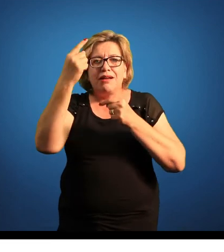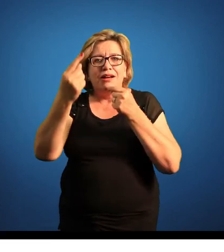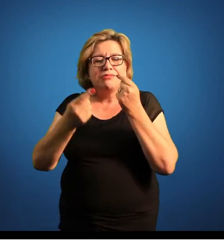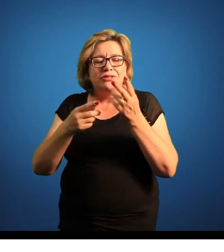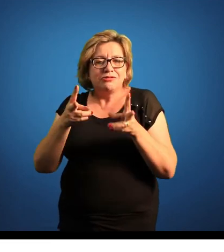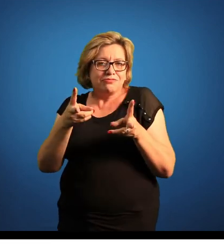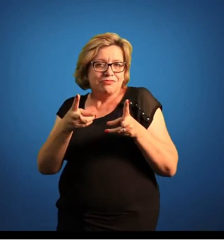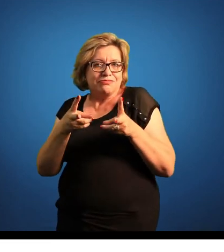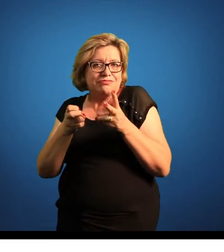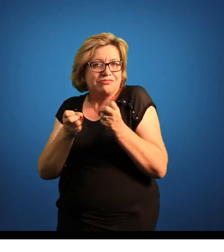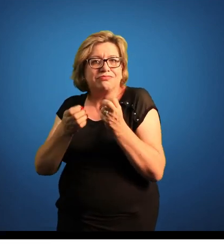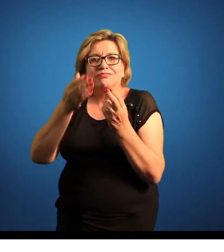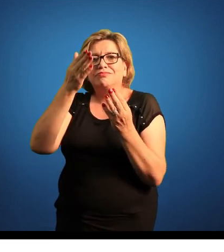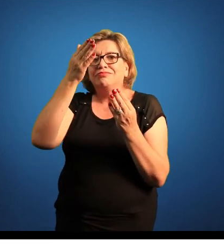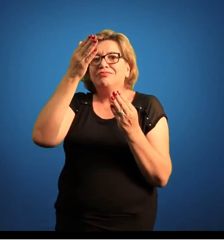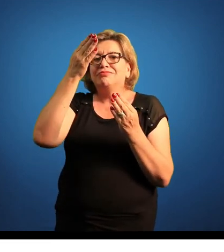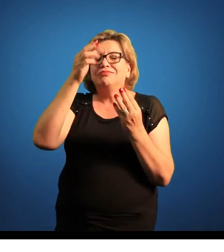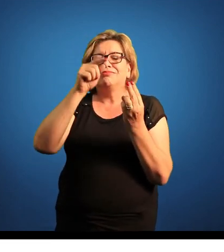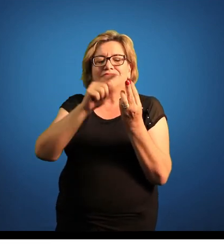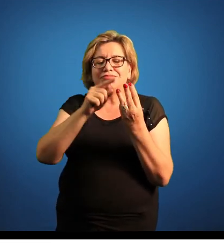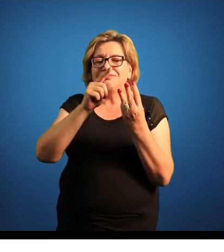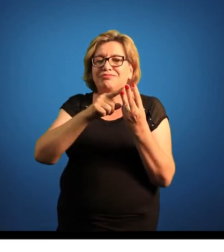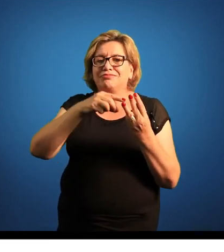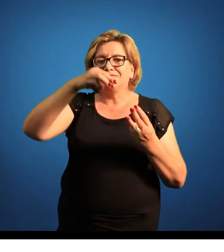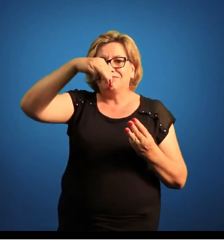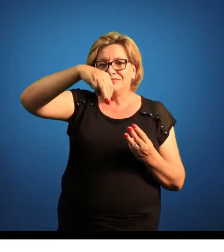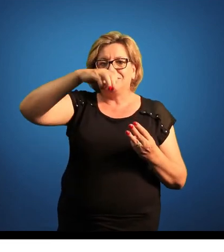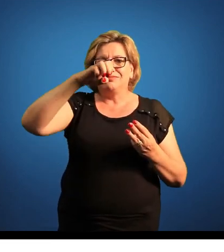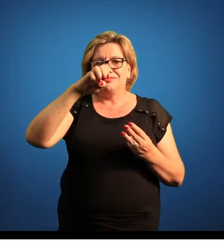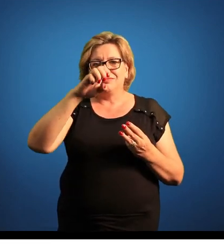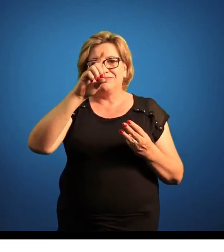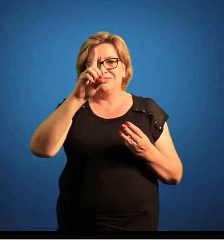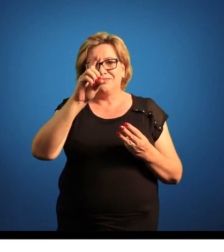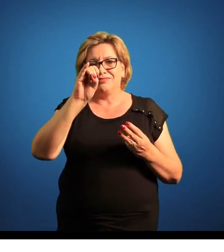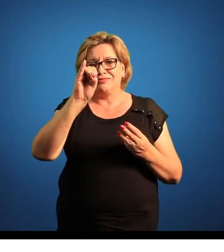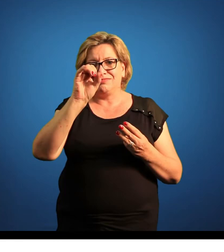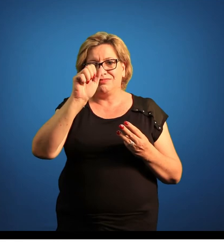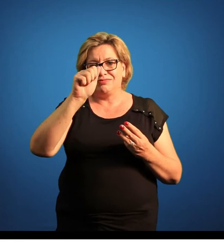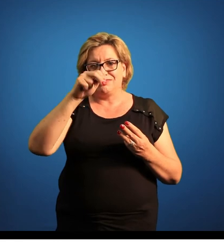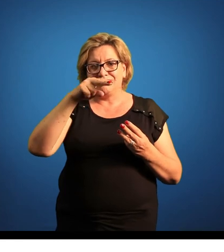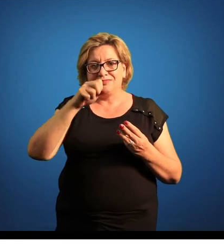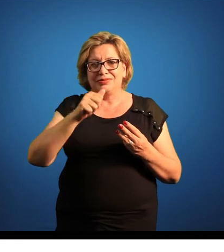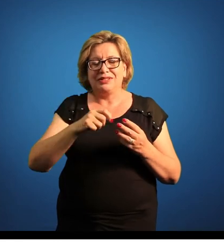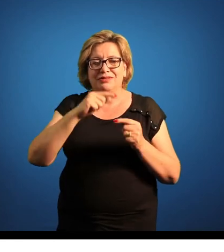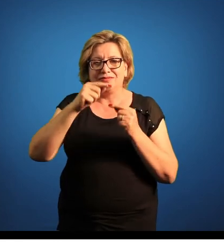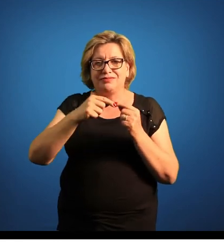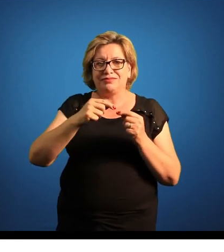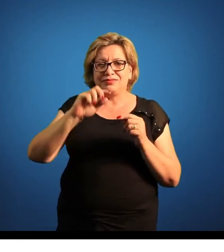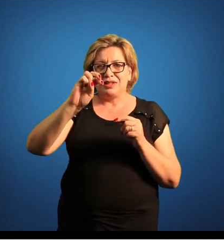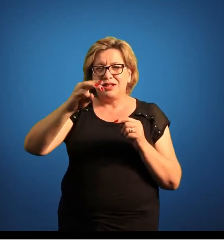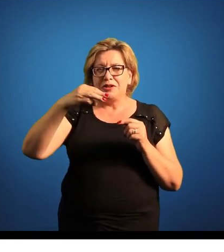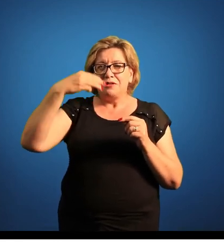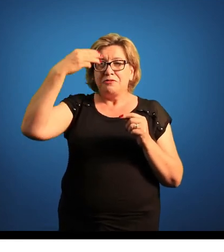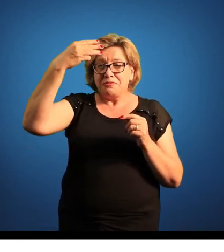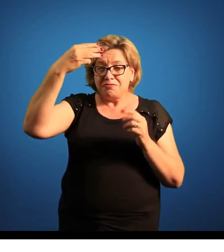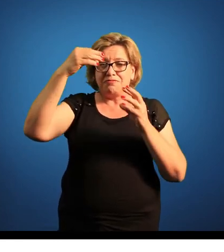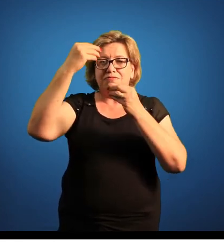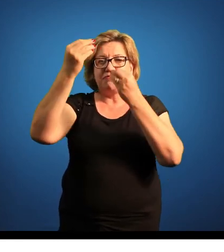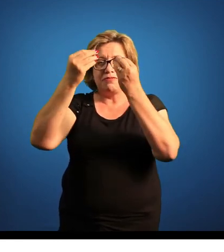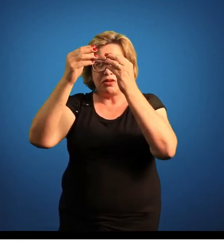buscar qual é o valor da mediana. Então, aqui era só inverter, né? O 3 vem antes do